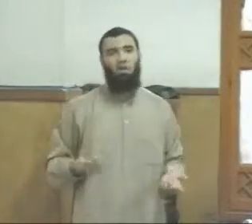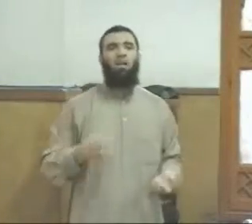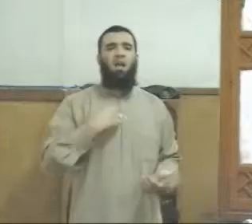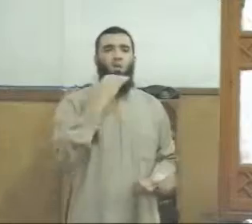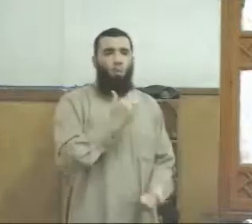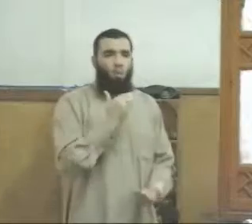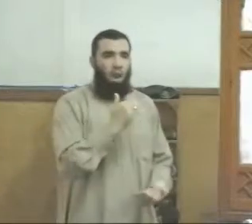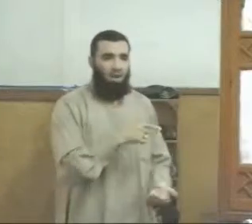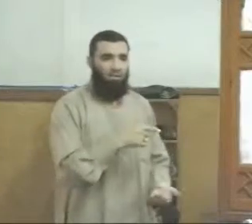تعرفه ربا،